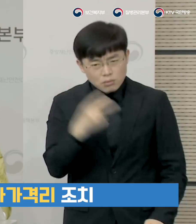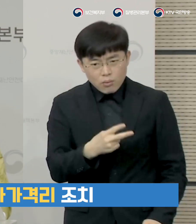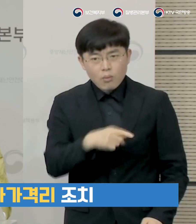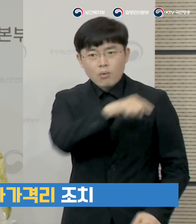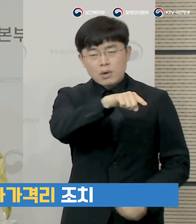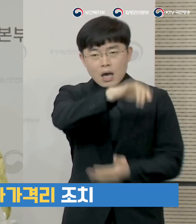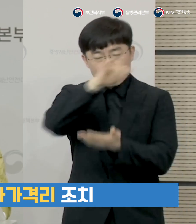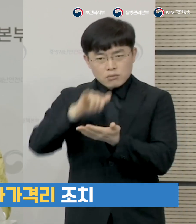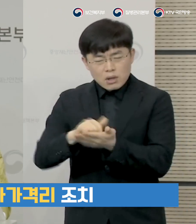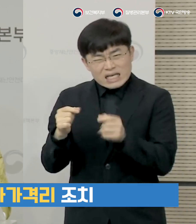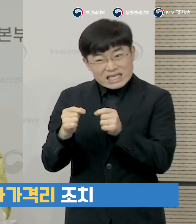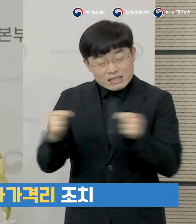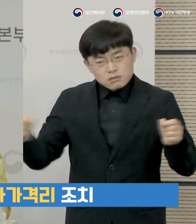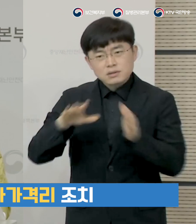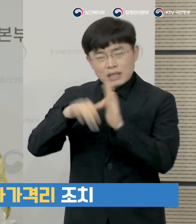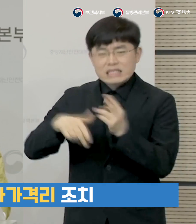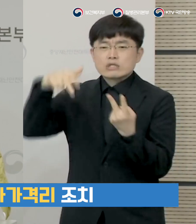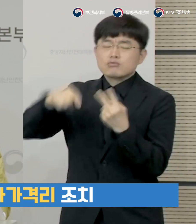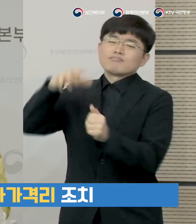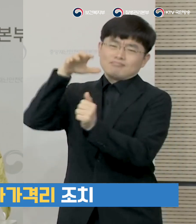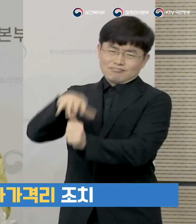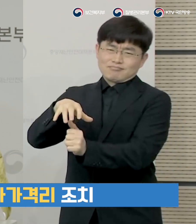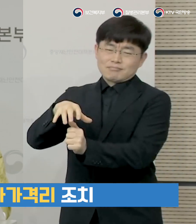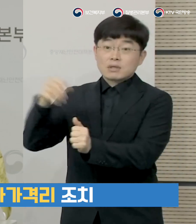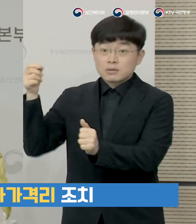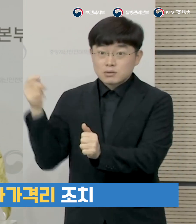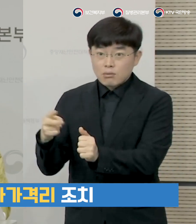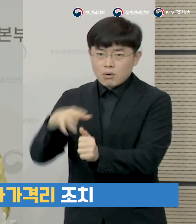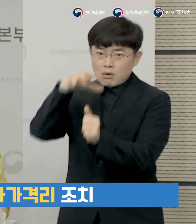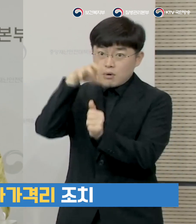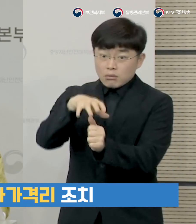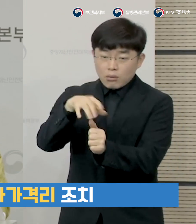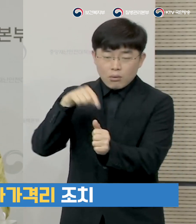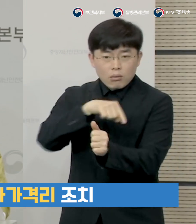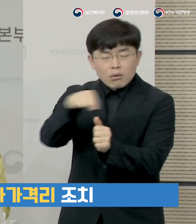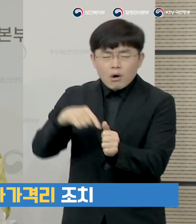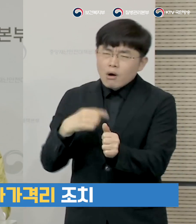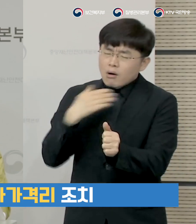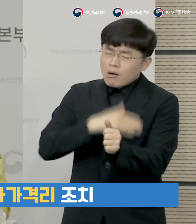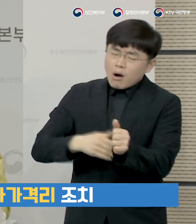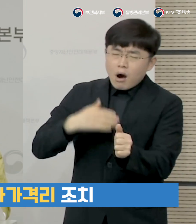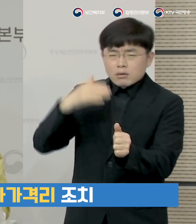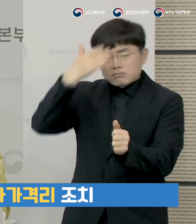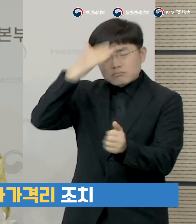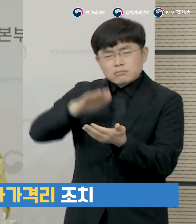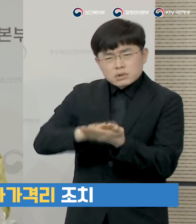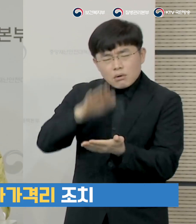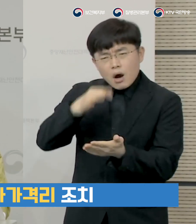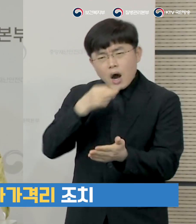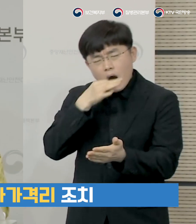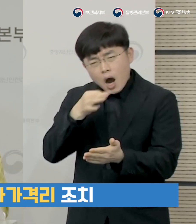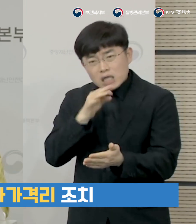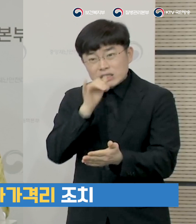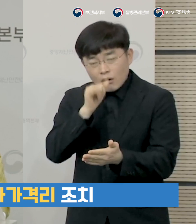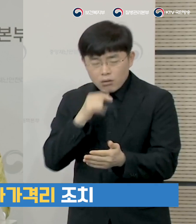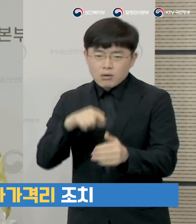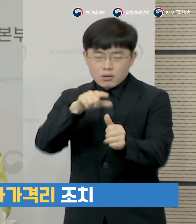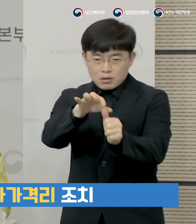외국인은 2주간 자가격리에 처하고 격리기간 중 증상이 나타나는 경우 진단검사를 실시하게